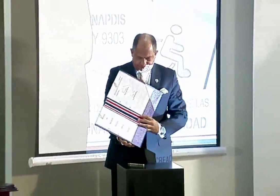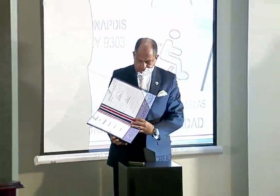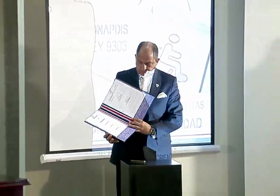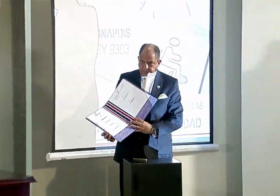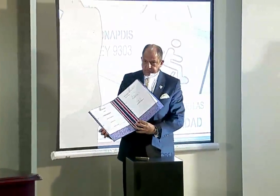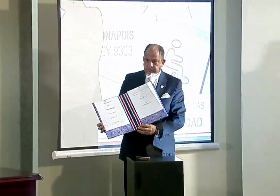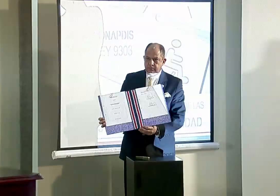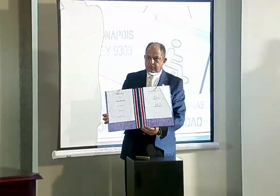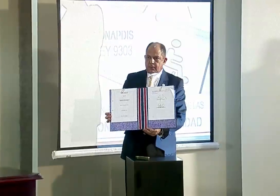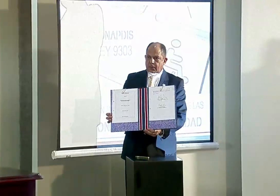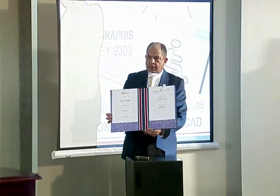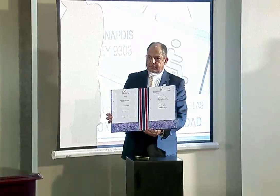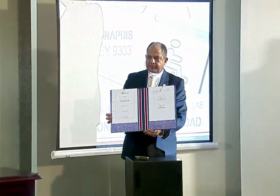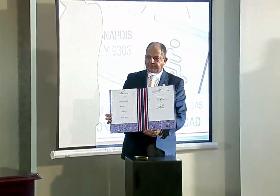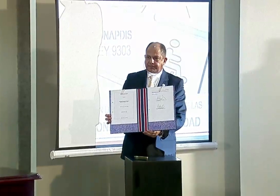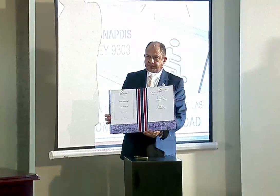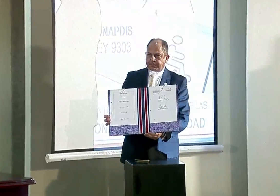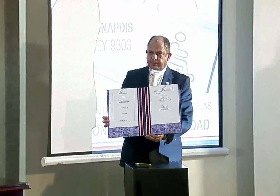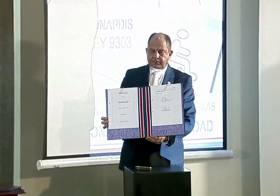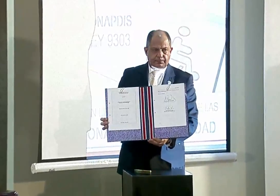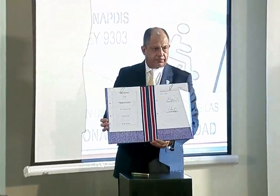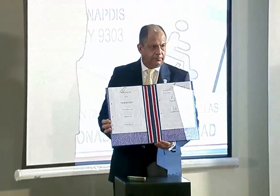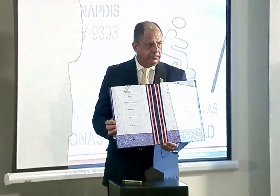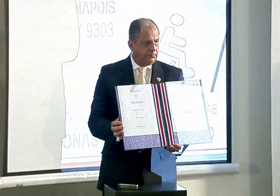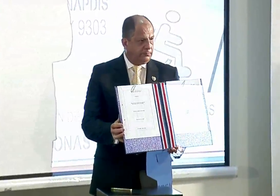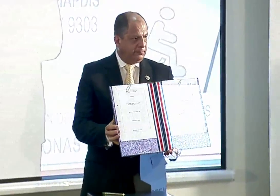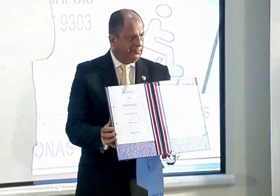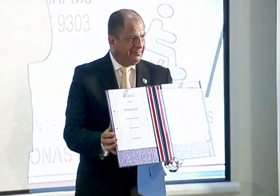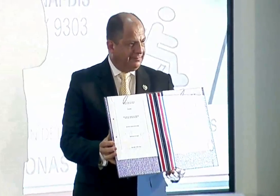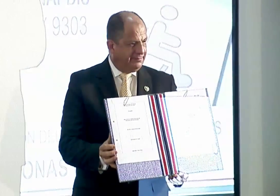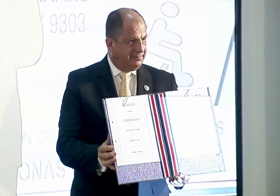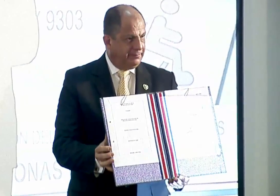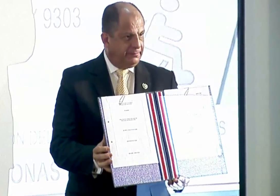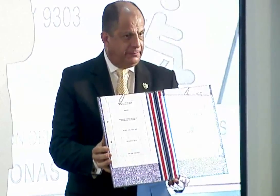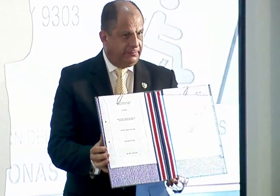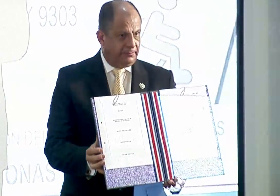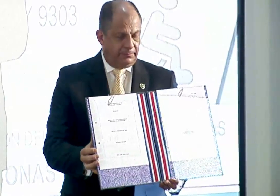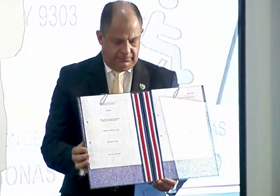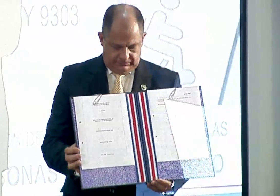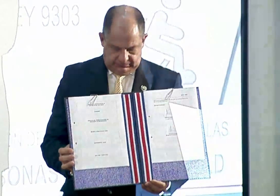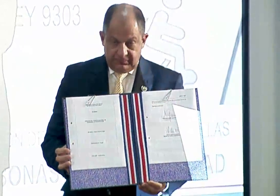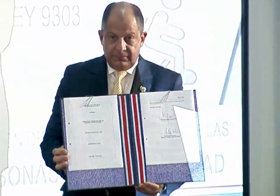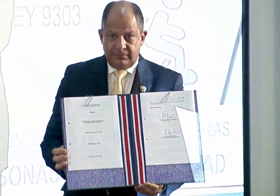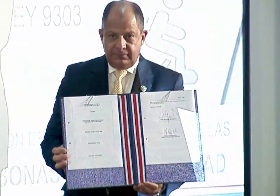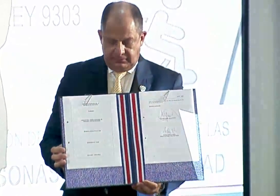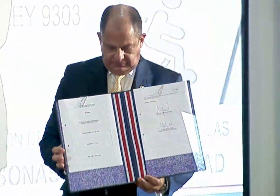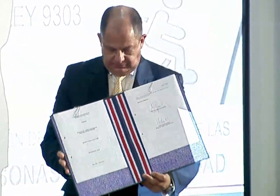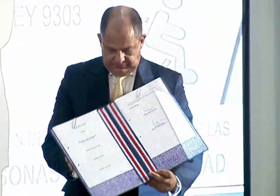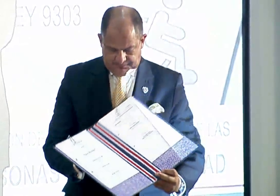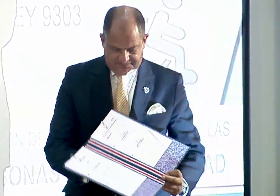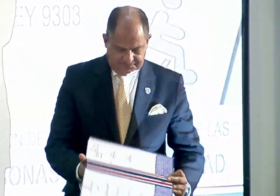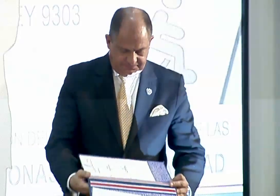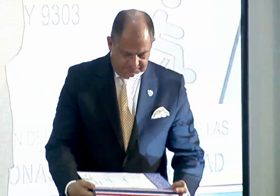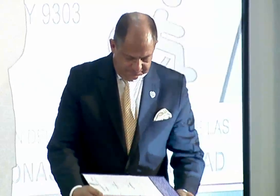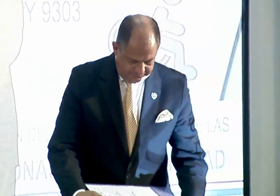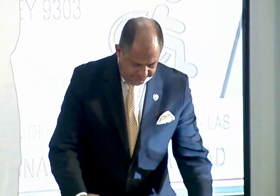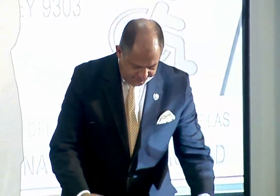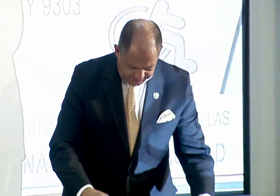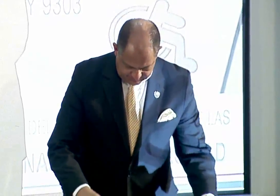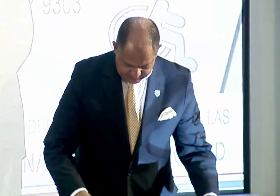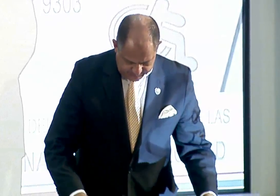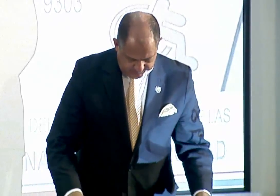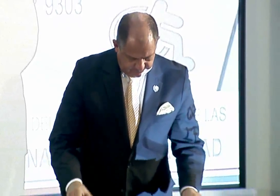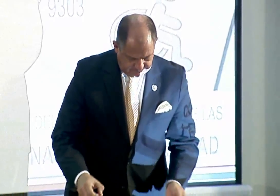Queda así firmada la ley 9303 para la creación del Consejo Nacional de las